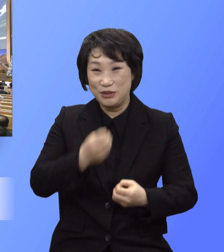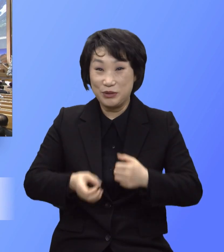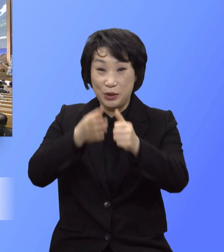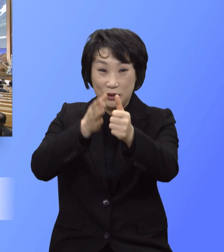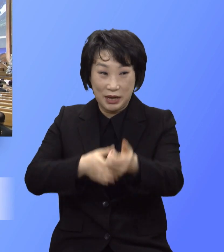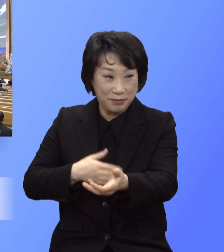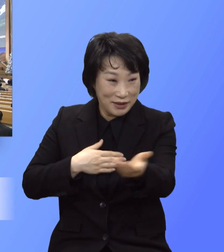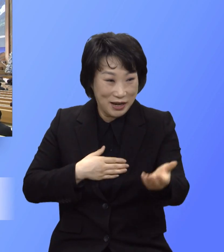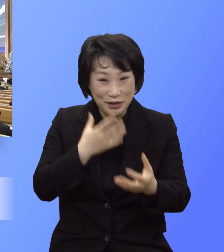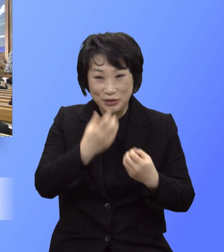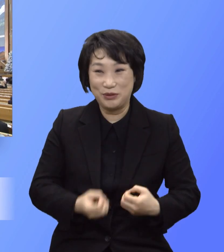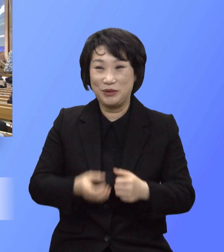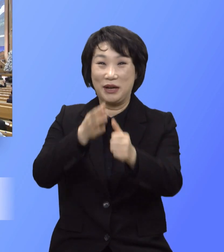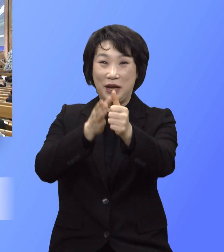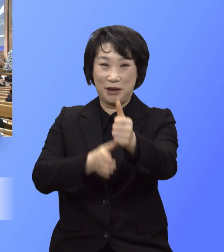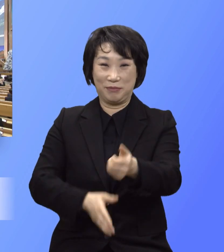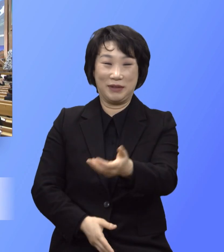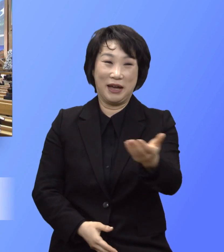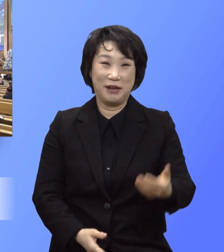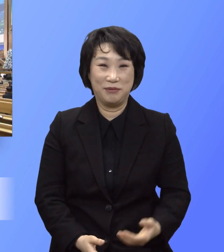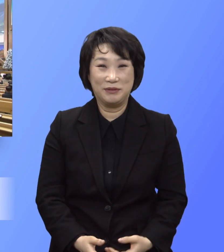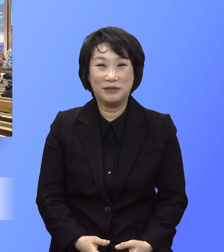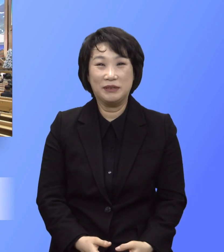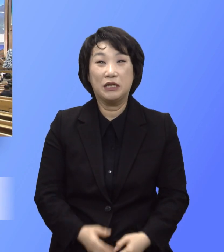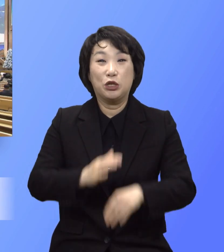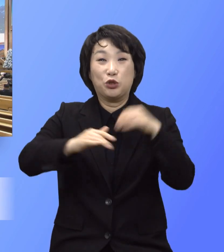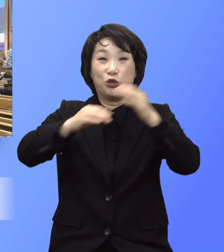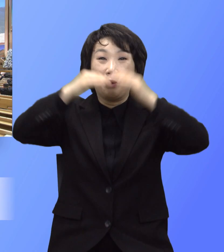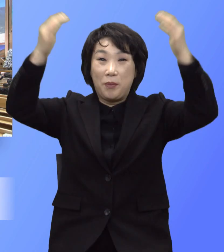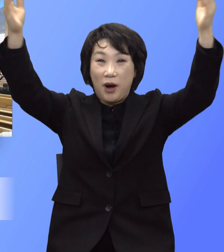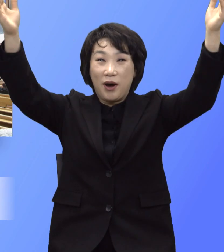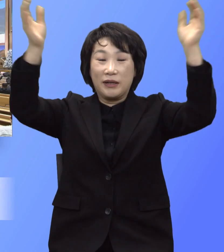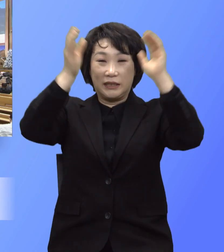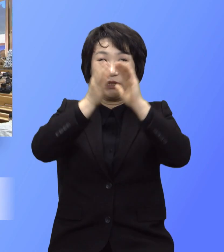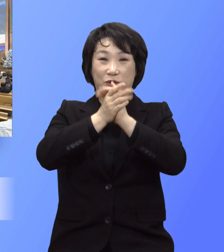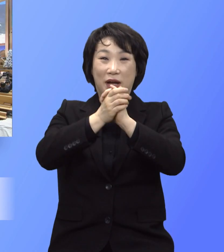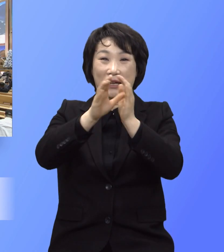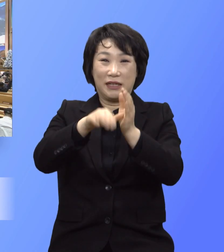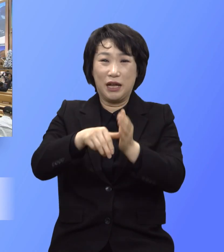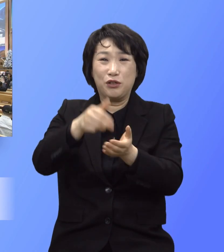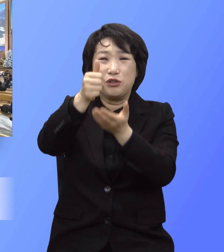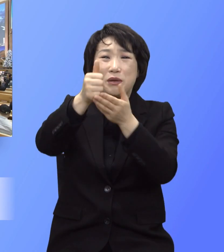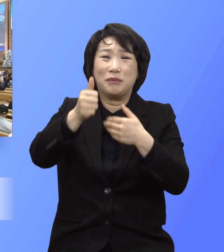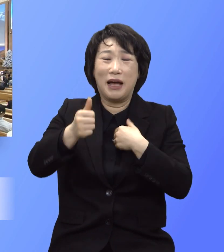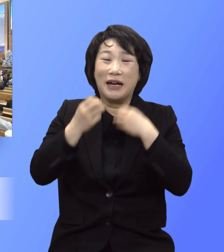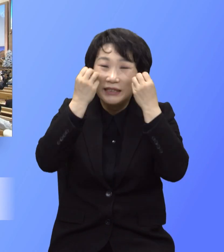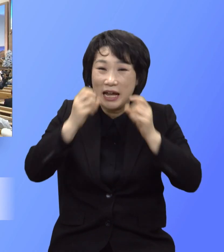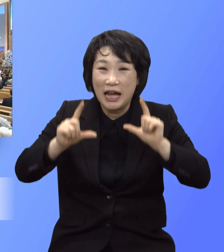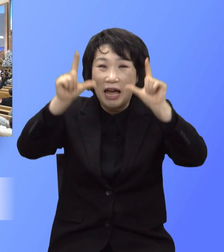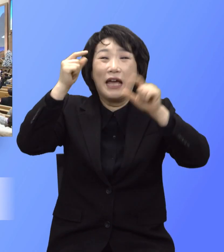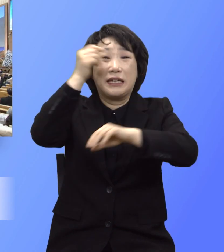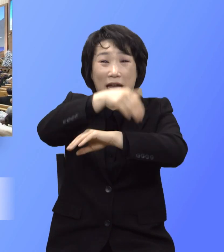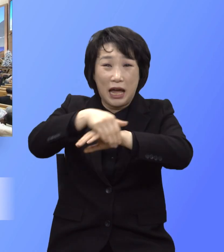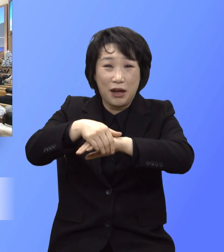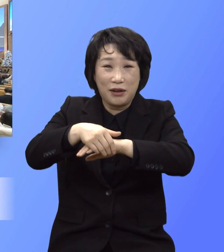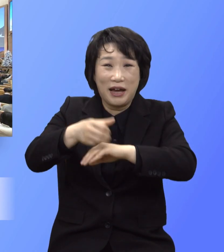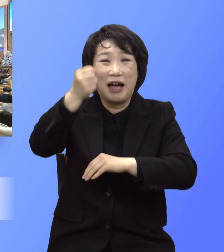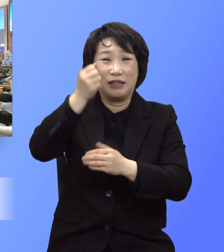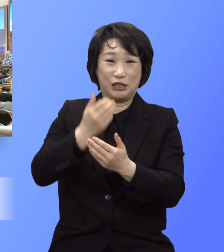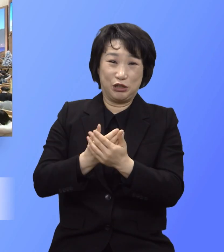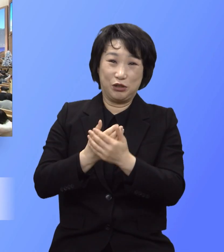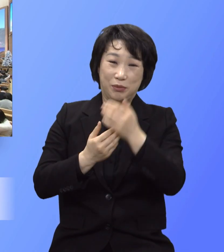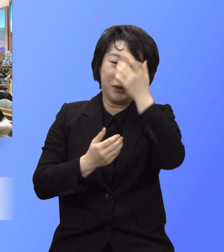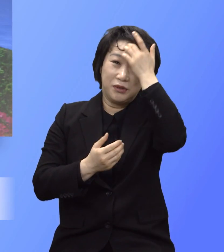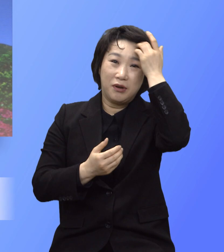축원합니다. 축원합니다. 두 손 번쩍 들고 주님, 나에게 새해 설계가 있게